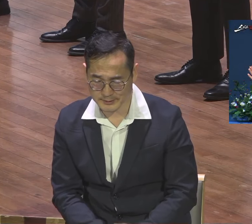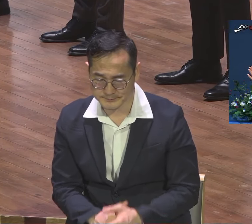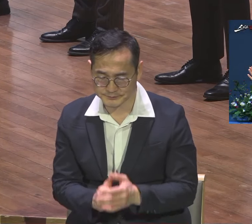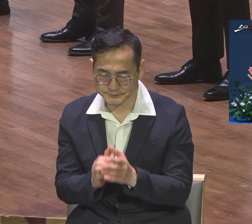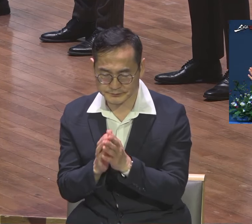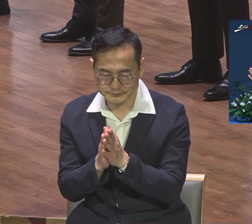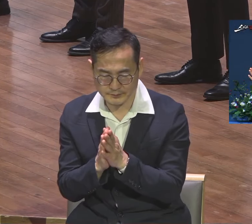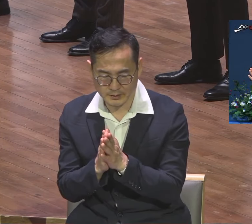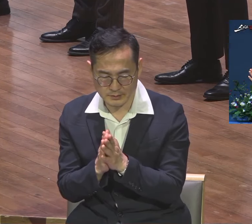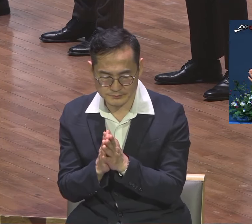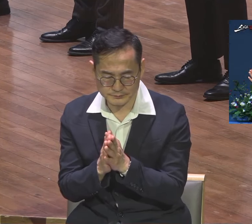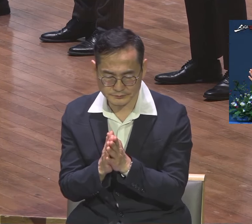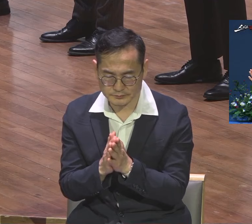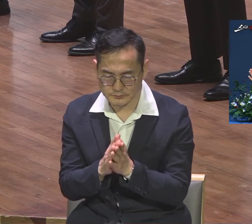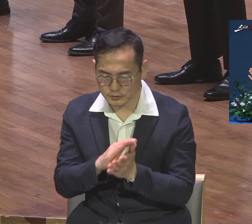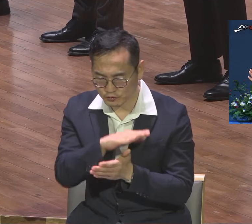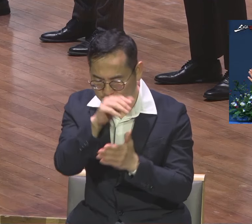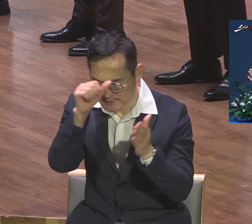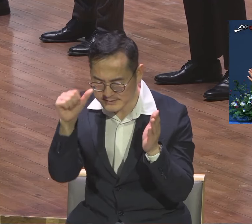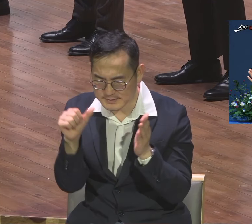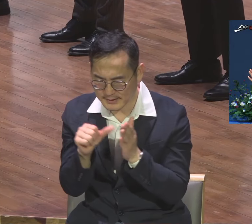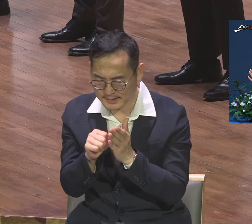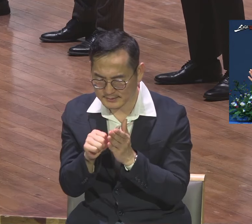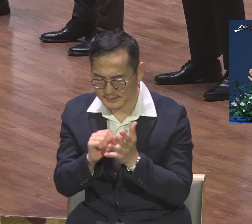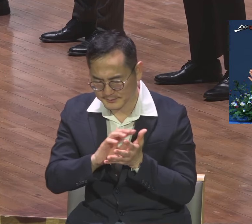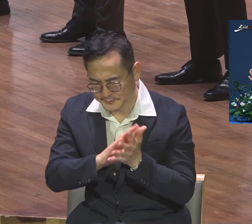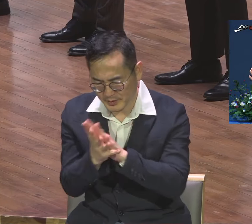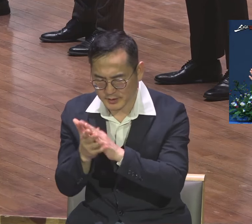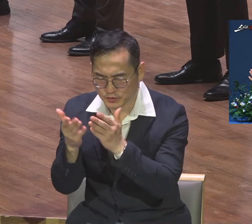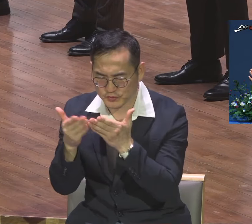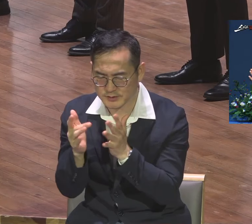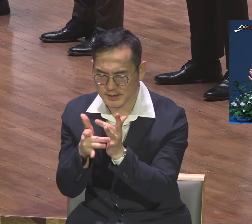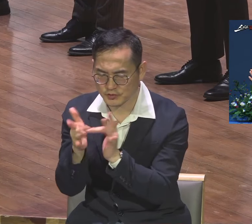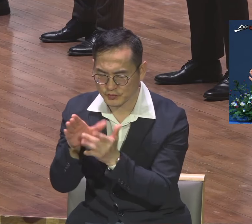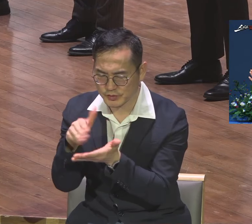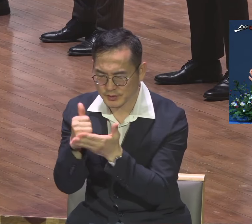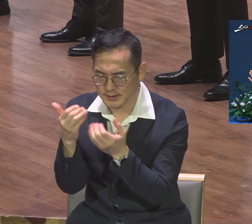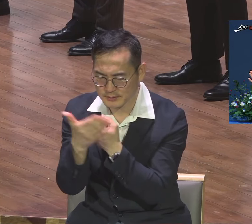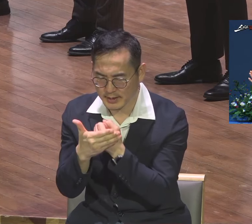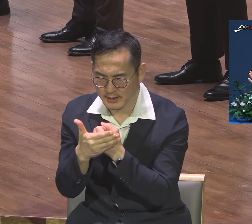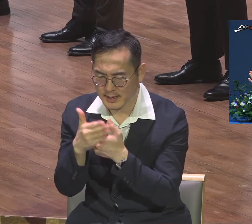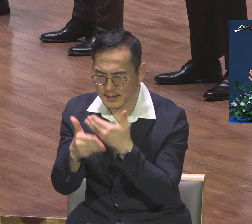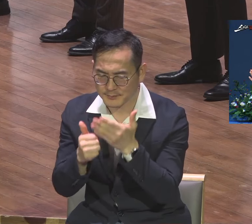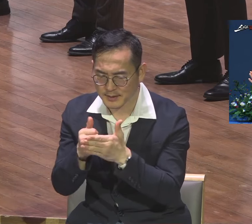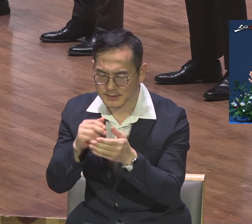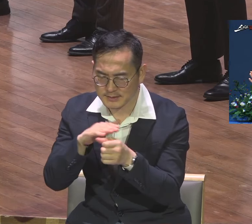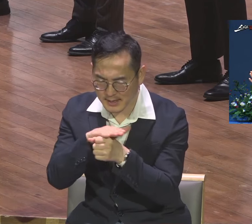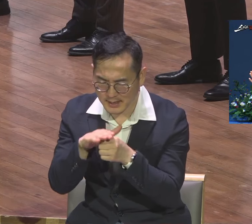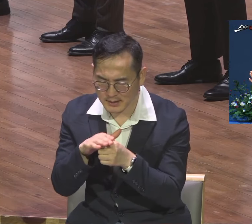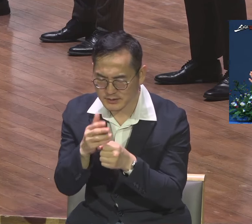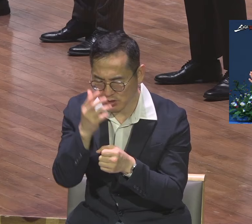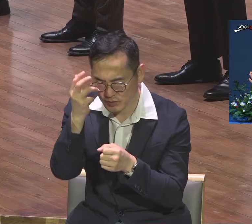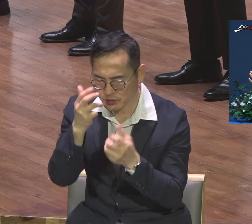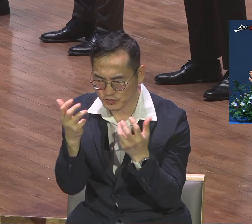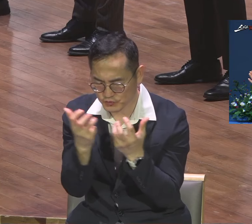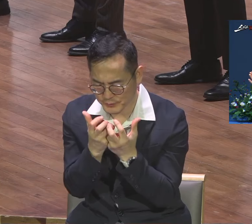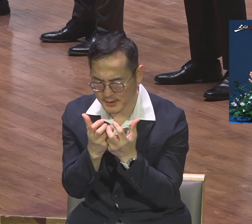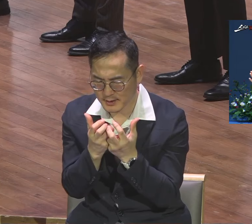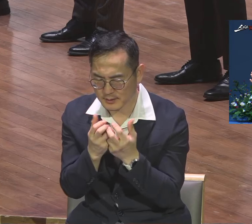이제는 우리의 인생을 송두리째 바꿔주신 주 예수 그리스도의 은혜와 하나님의 사랑과 성령의 충만